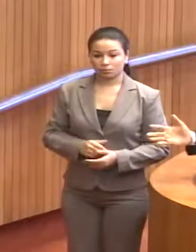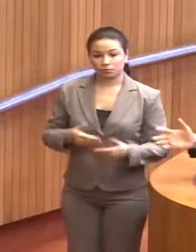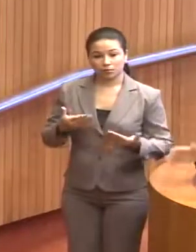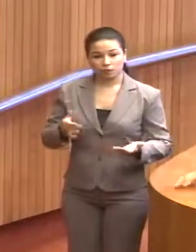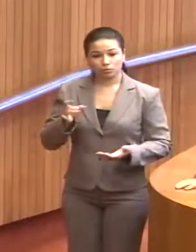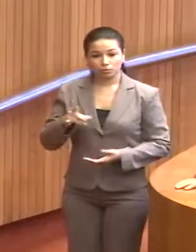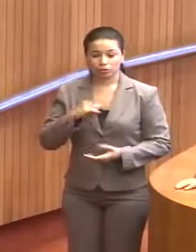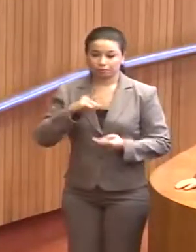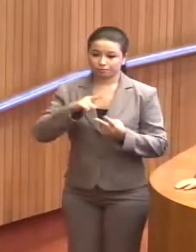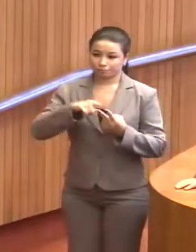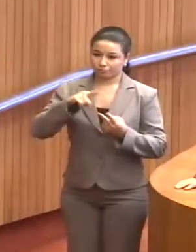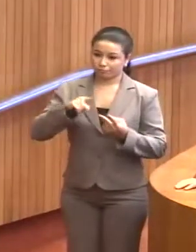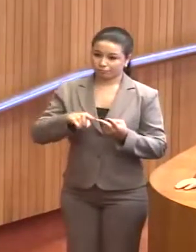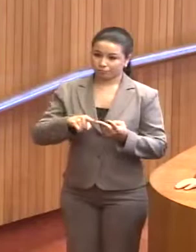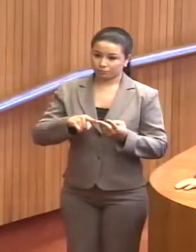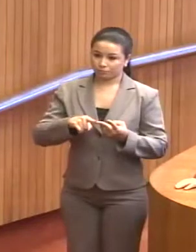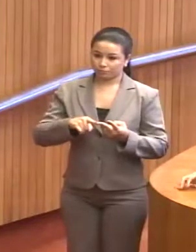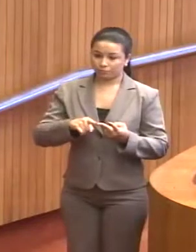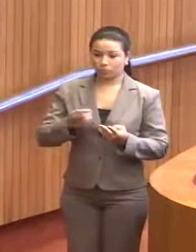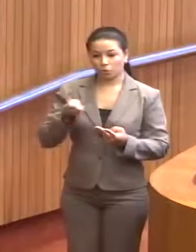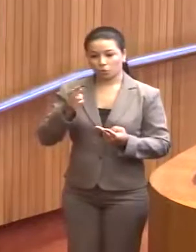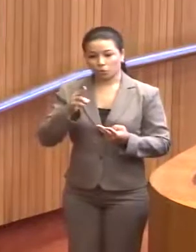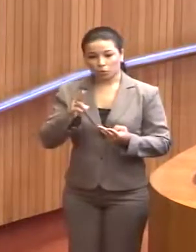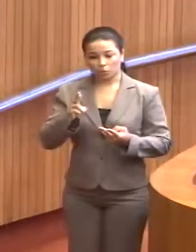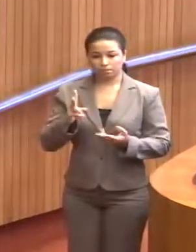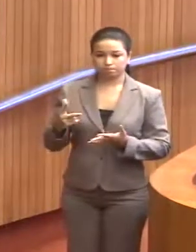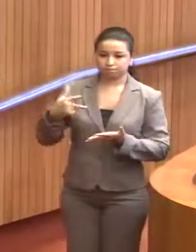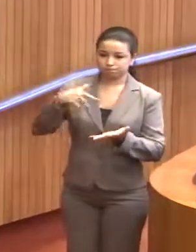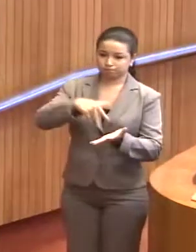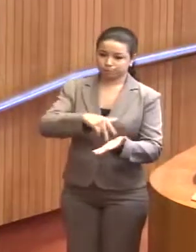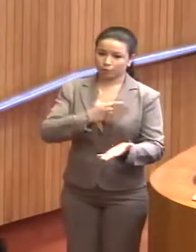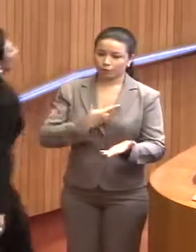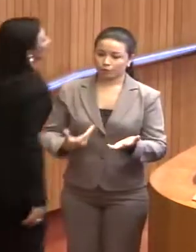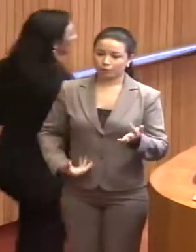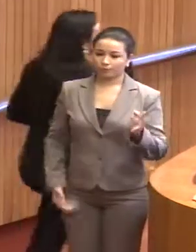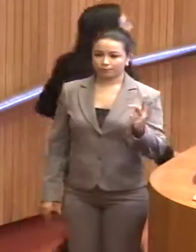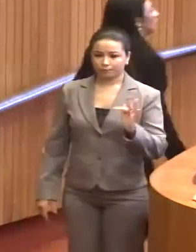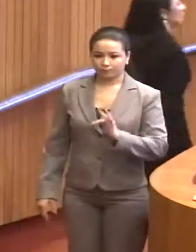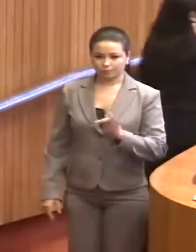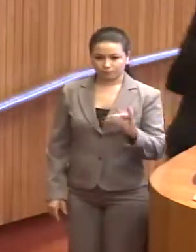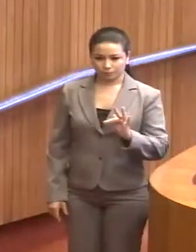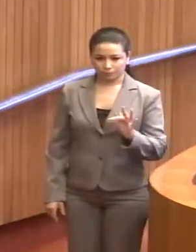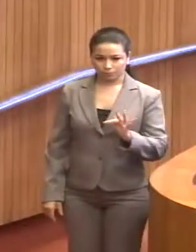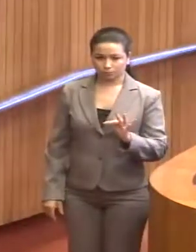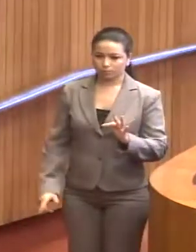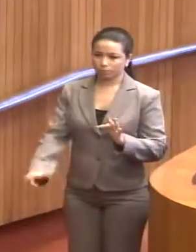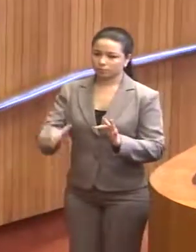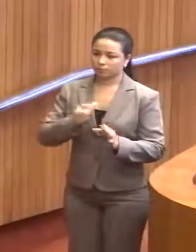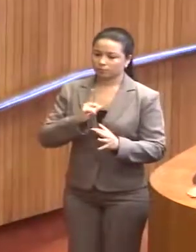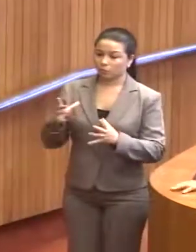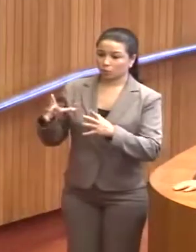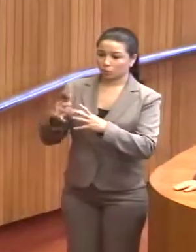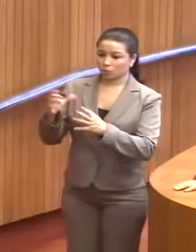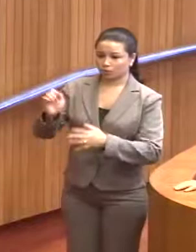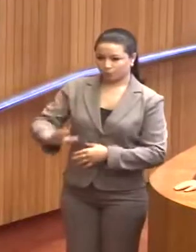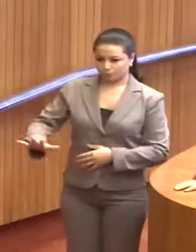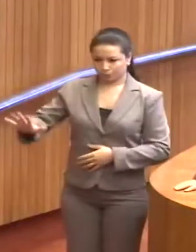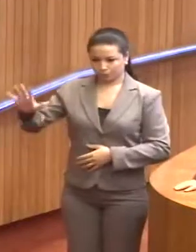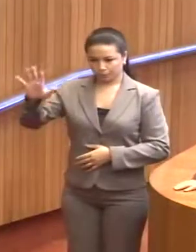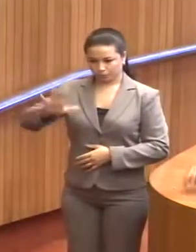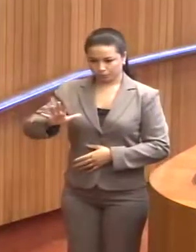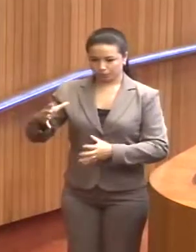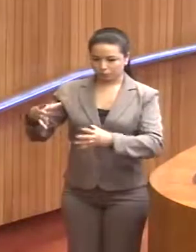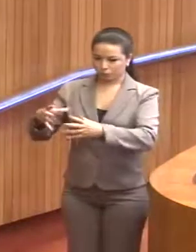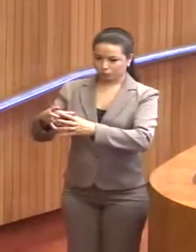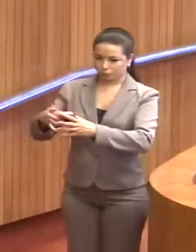então só há 2 caminhos. Ou há intervenção do governo federal para trazer a força nacional